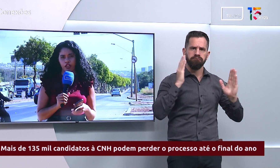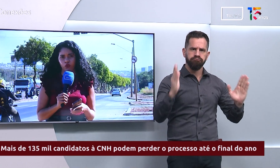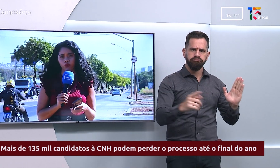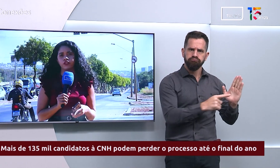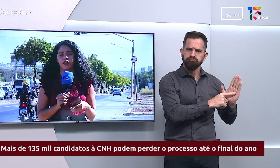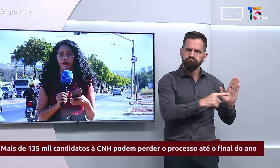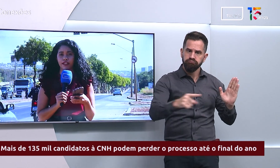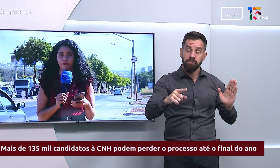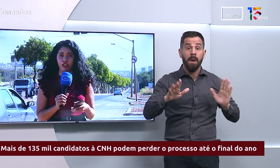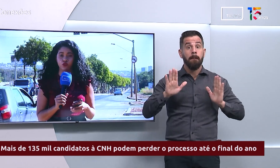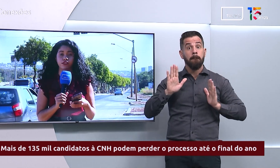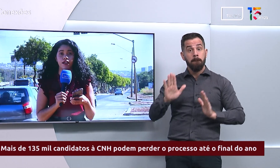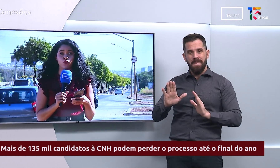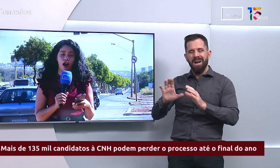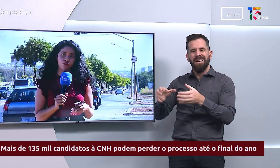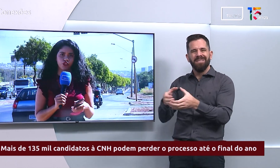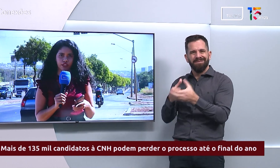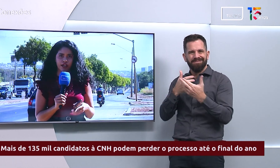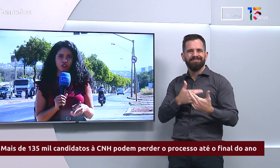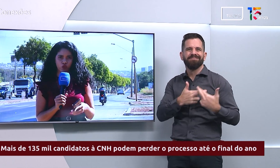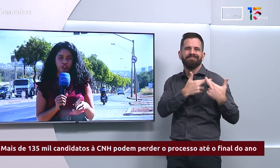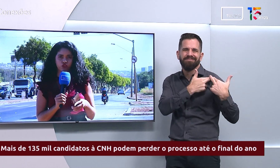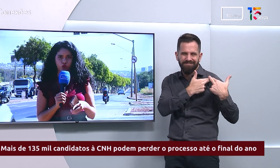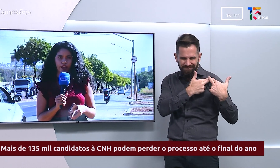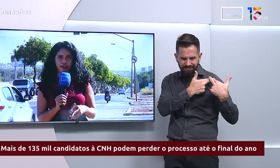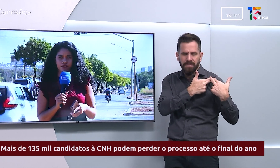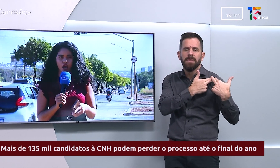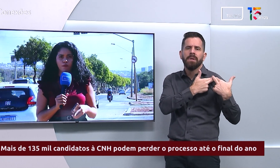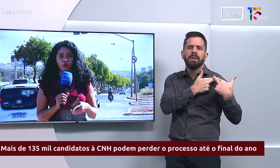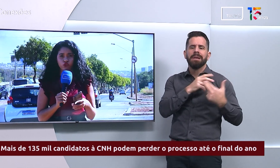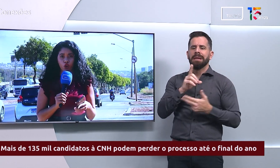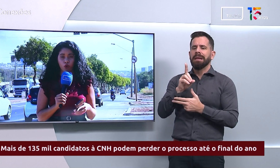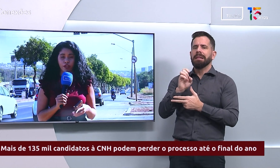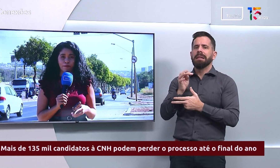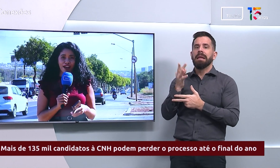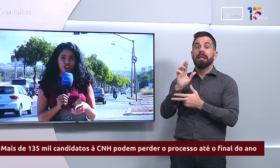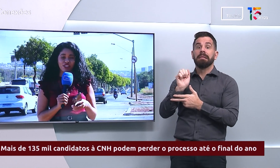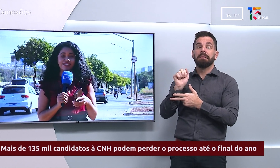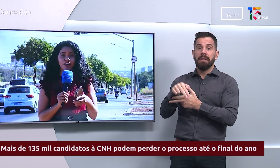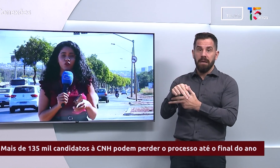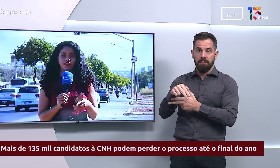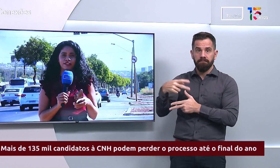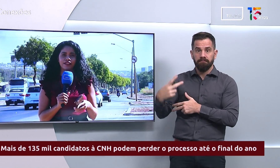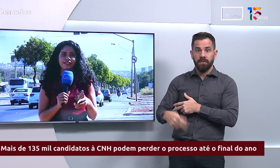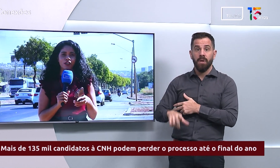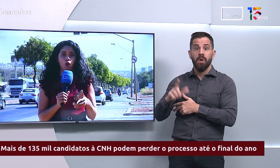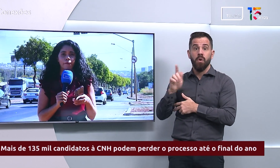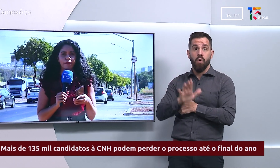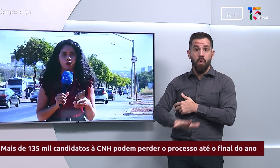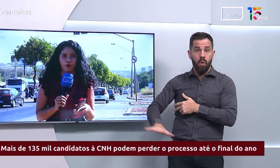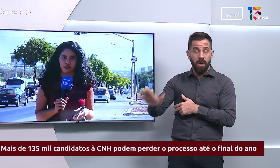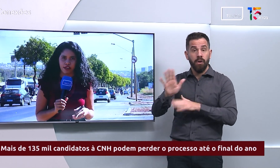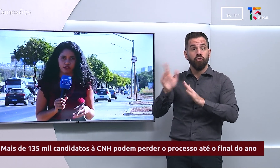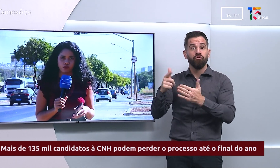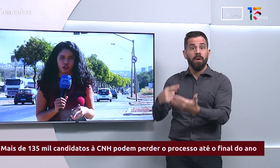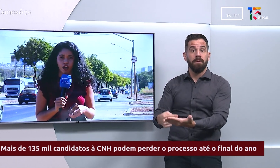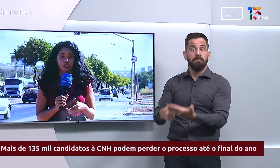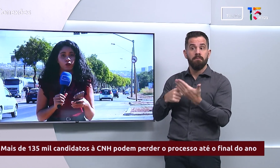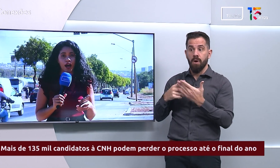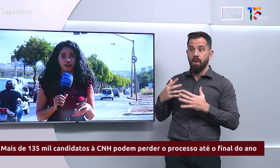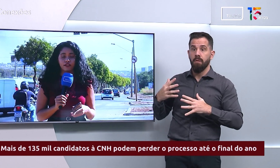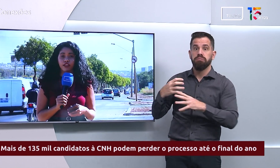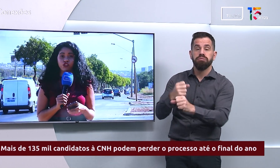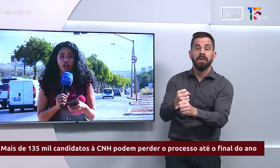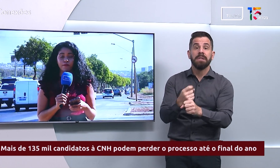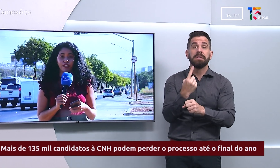feito pelo Departamento Estadual de Trânsito aqui de Goiás mostrou que mais de 135 mil processos